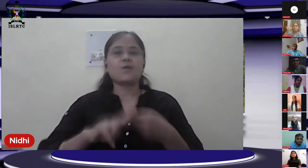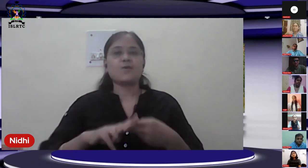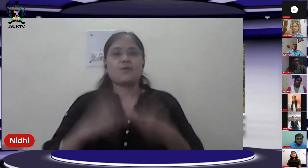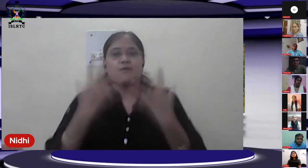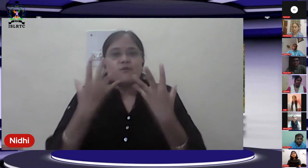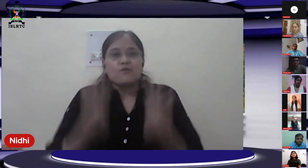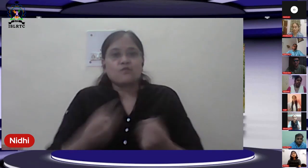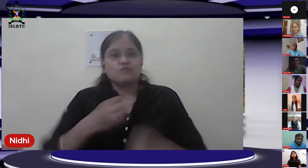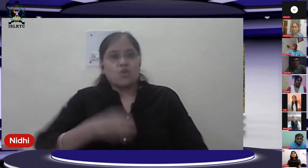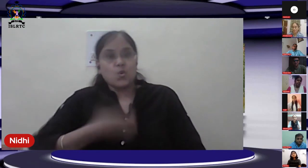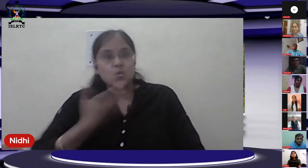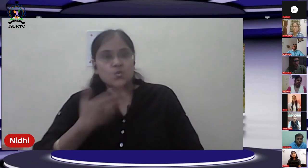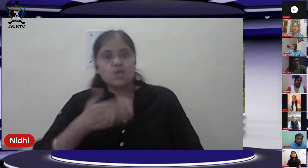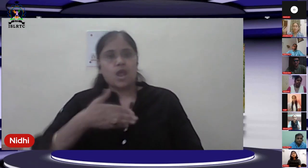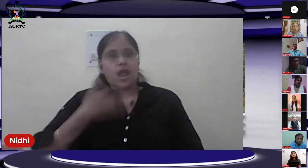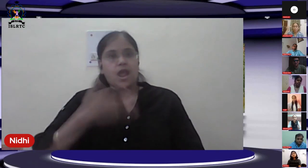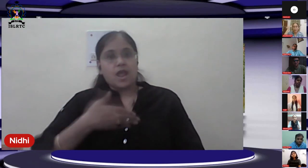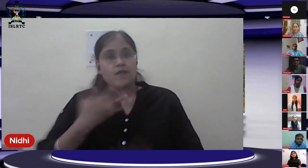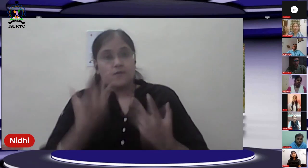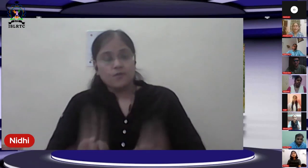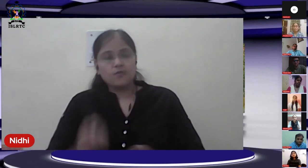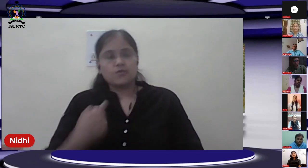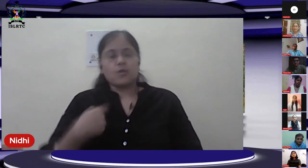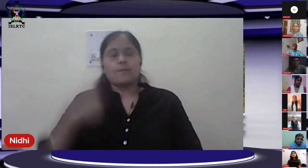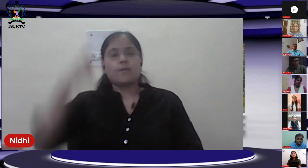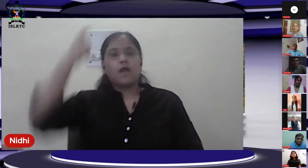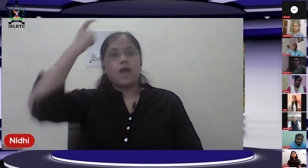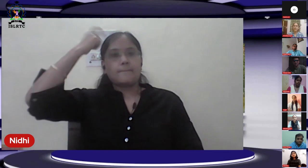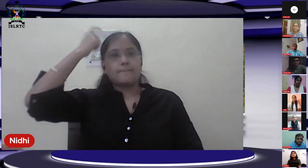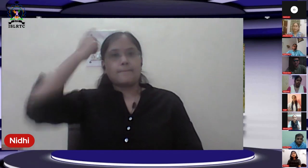पीस से शुरुआत करनी पड़ेगी। और मेंटली हैप्पी रहने के लिए हमें